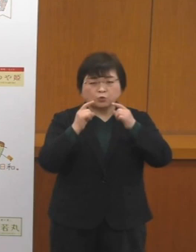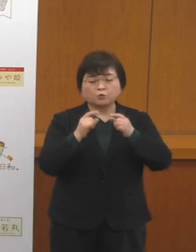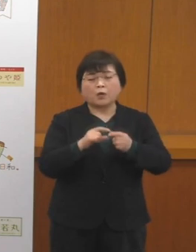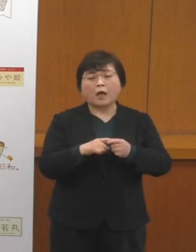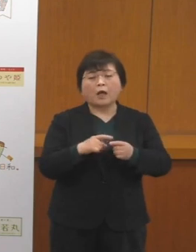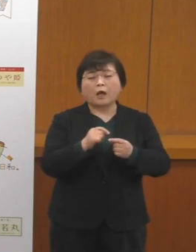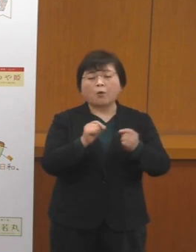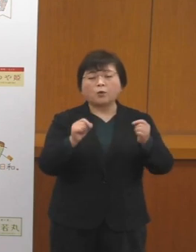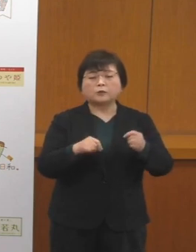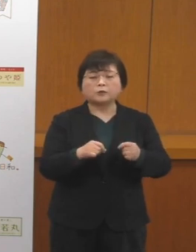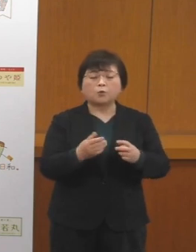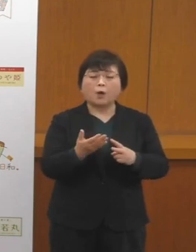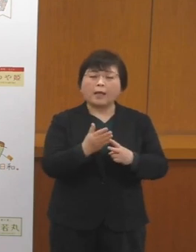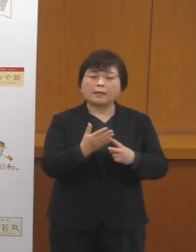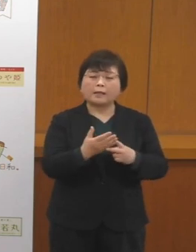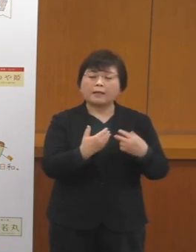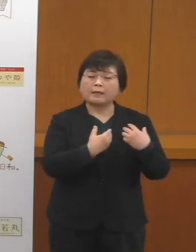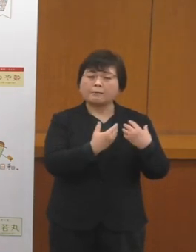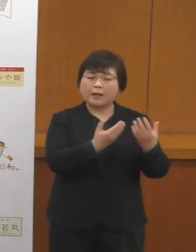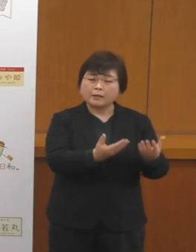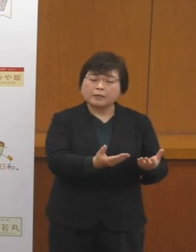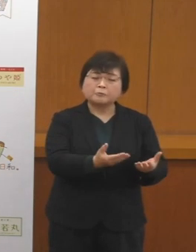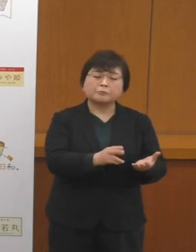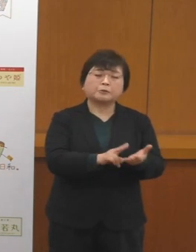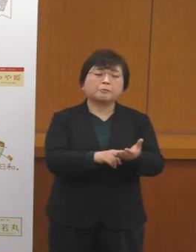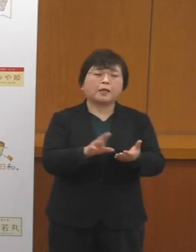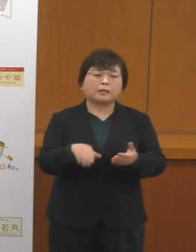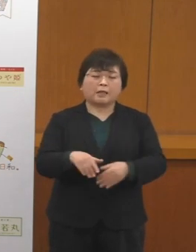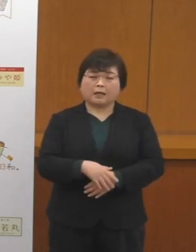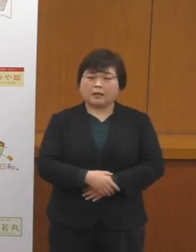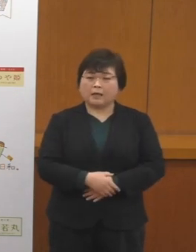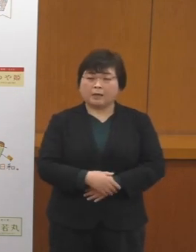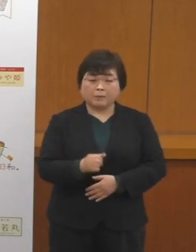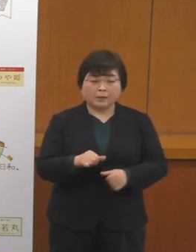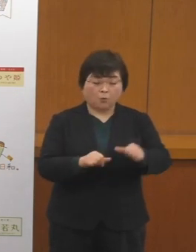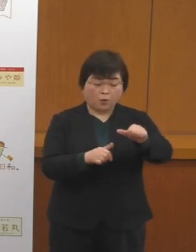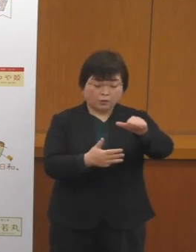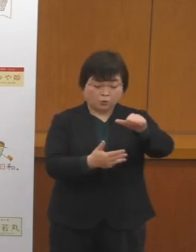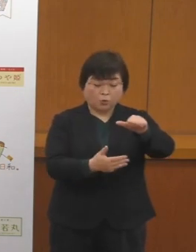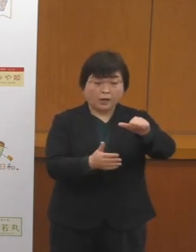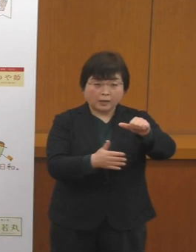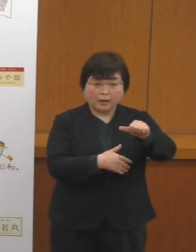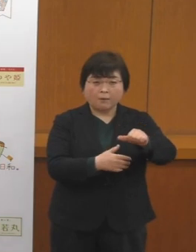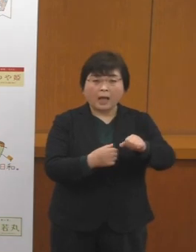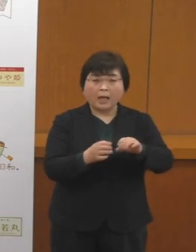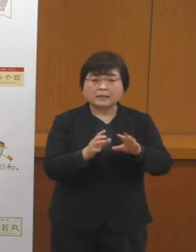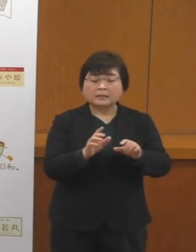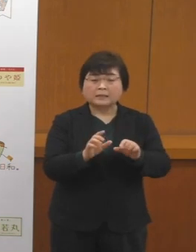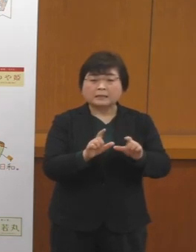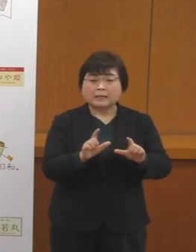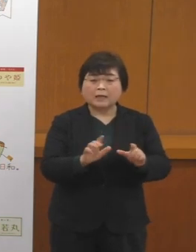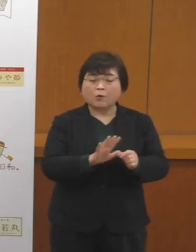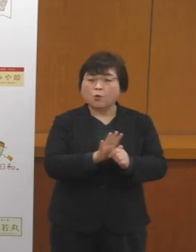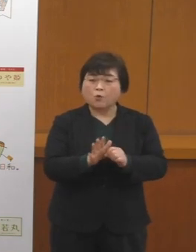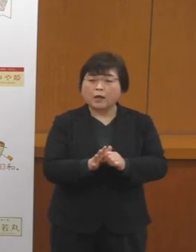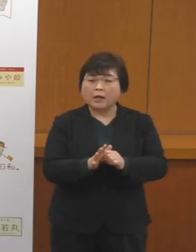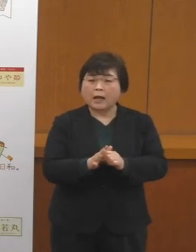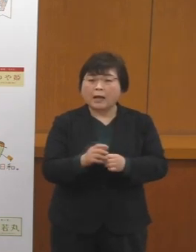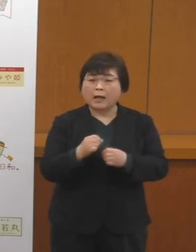着用は個人の判断に委ねることが基本となりましたまた5月8日からは新型コロナが